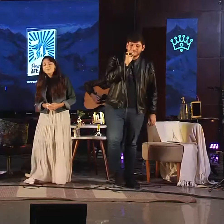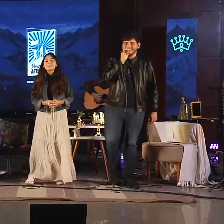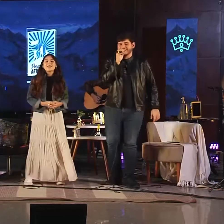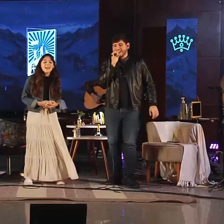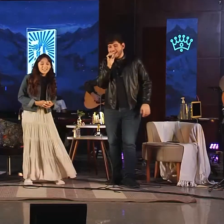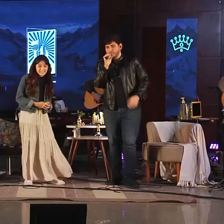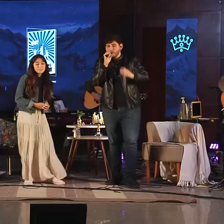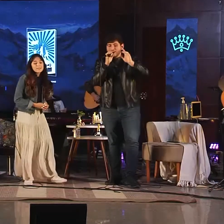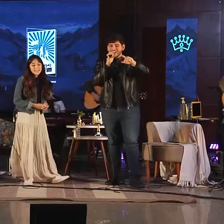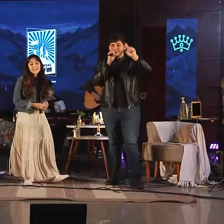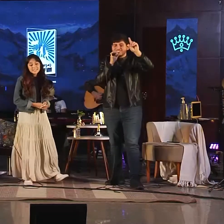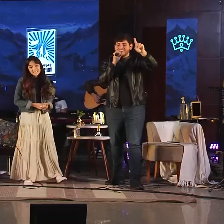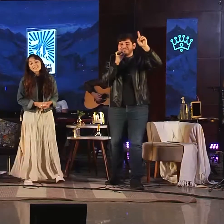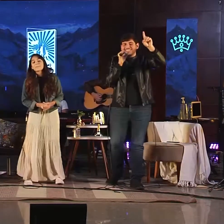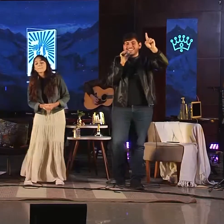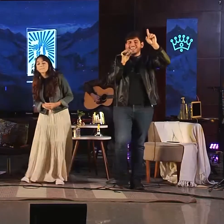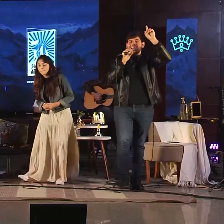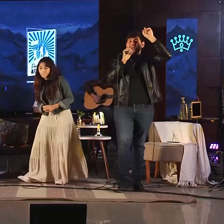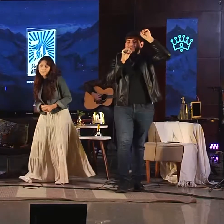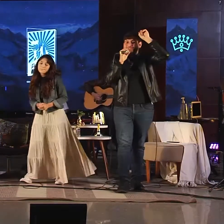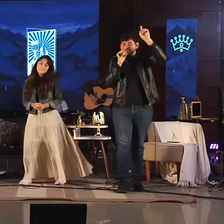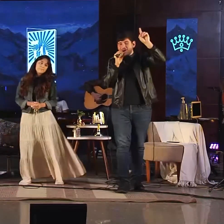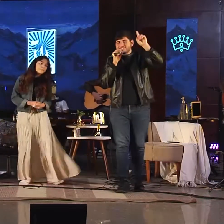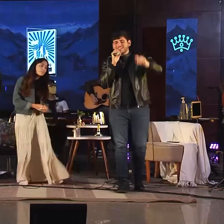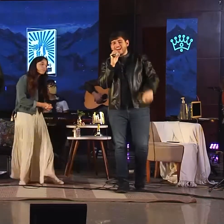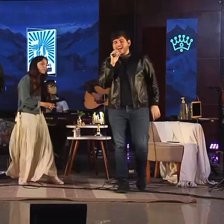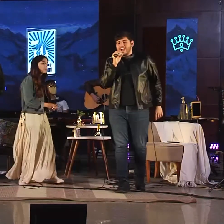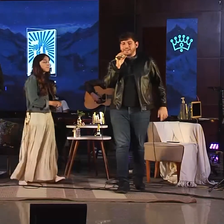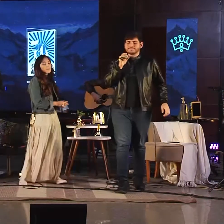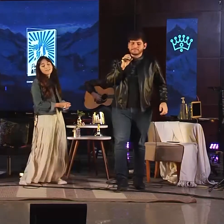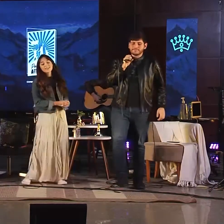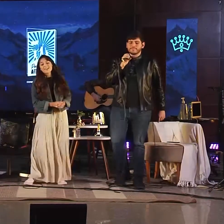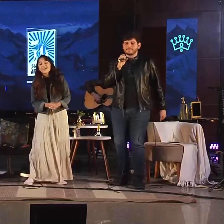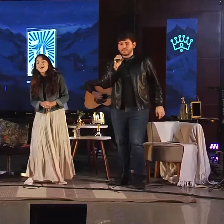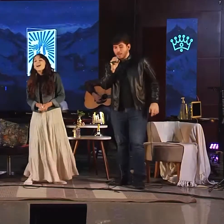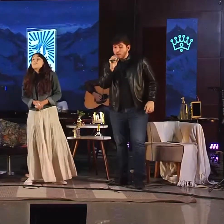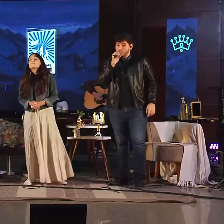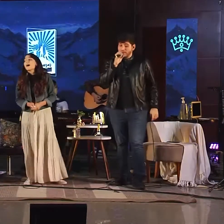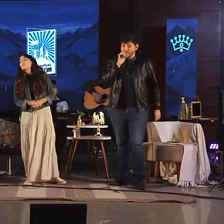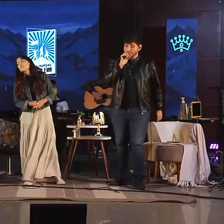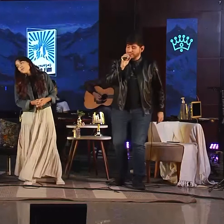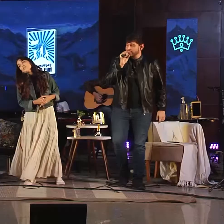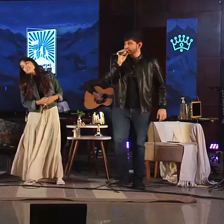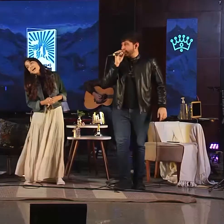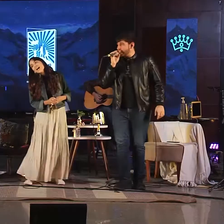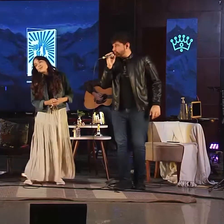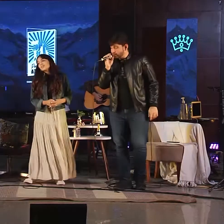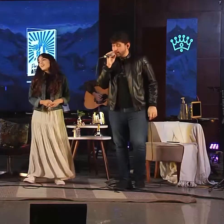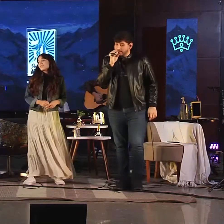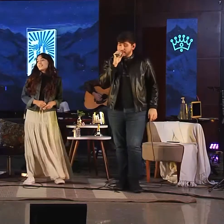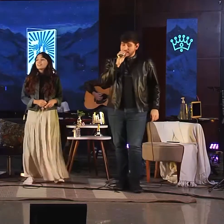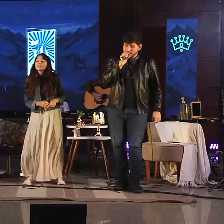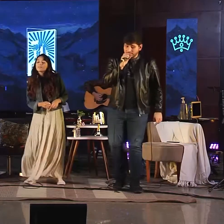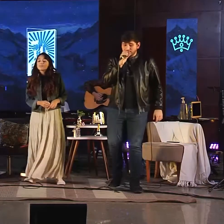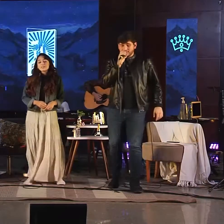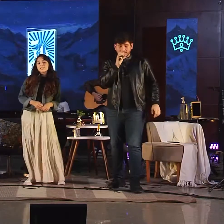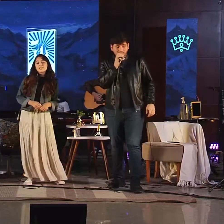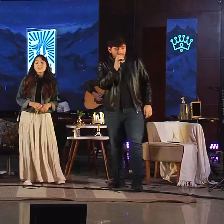vamos despertar, por a nossa vida, por a nossa vida voltar, para o Evangelho da